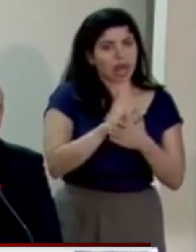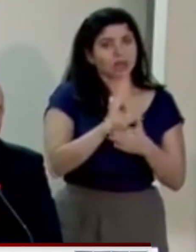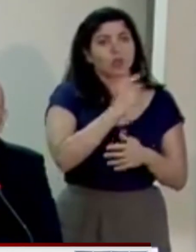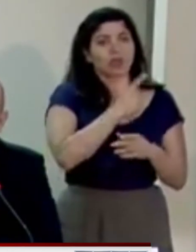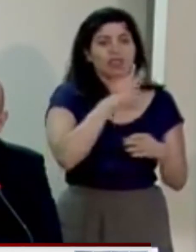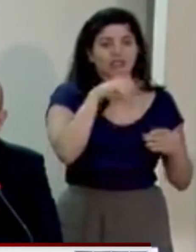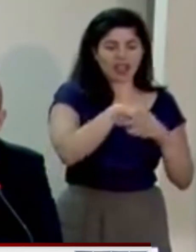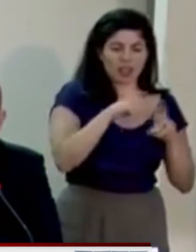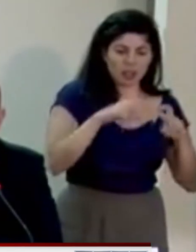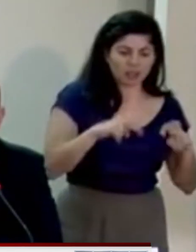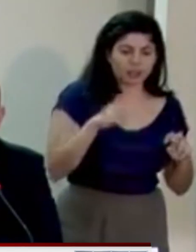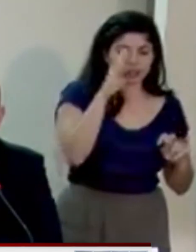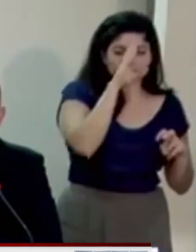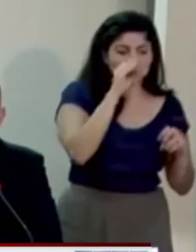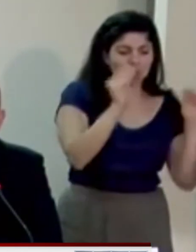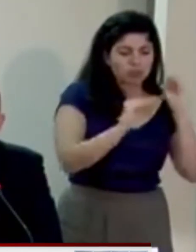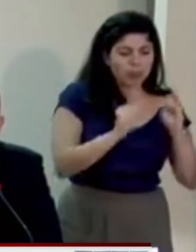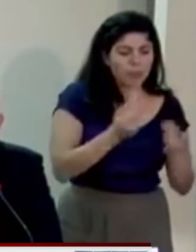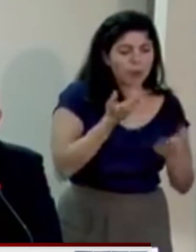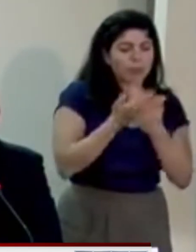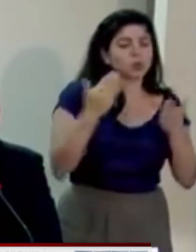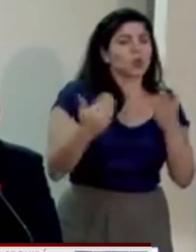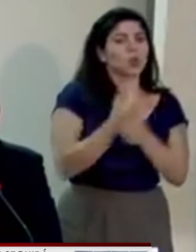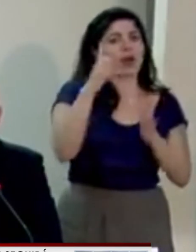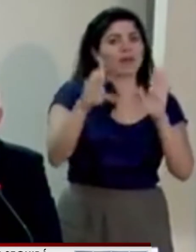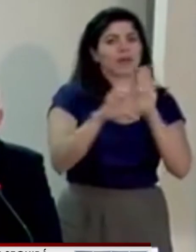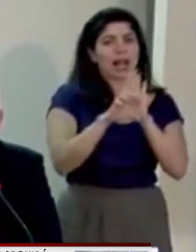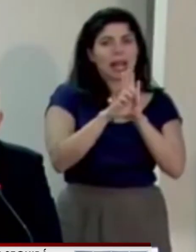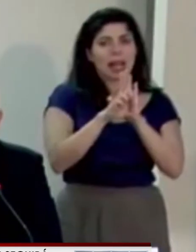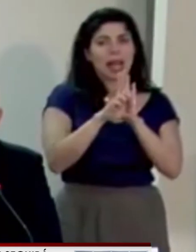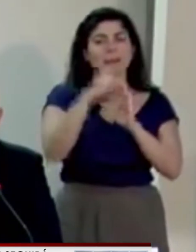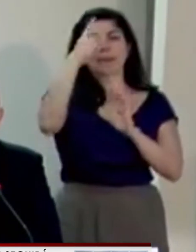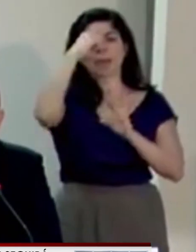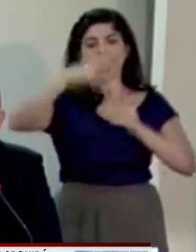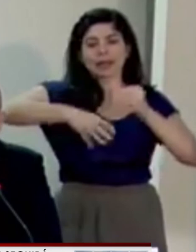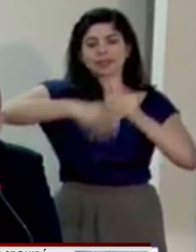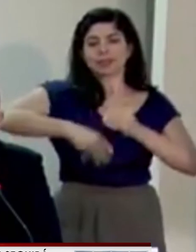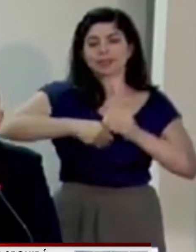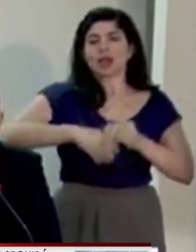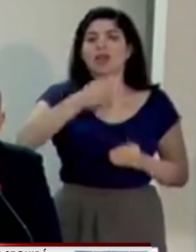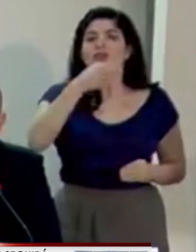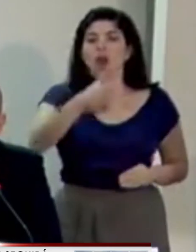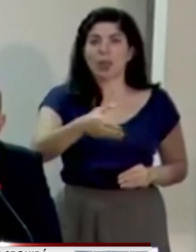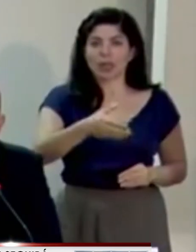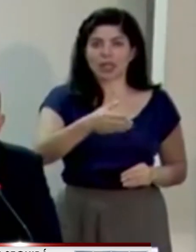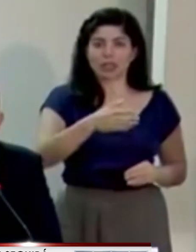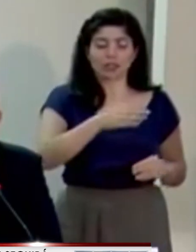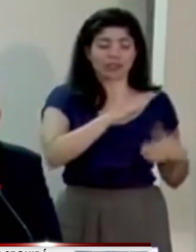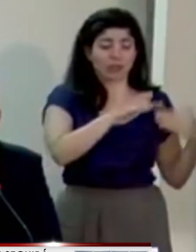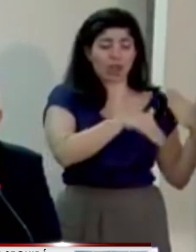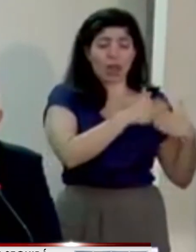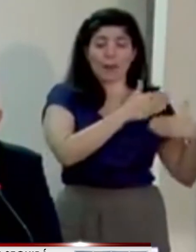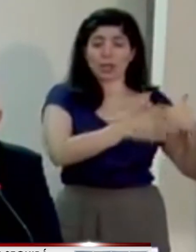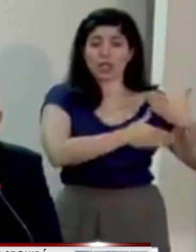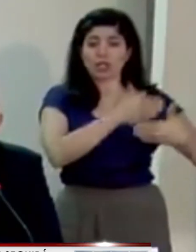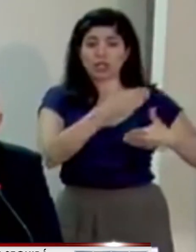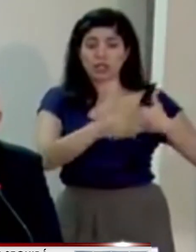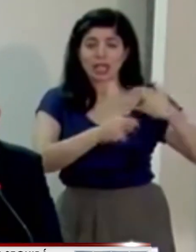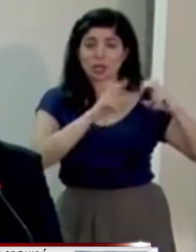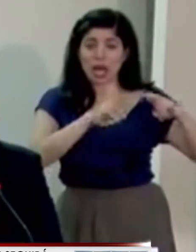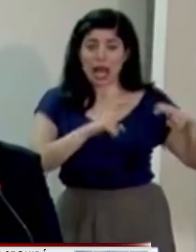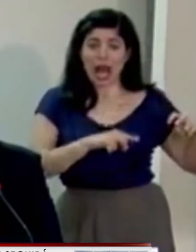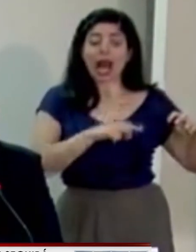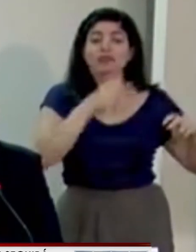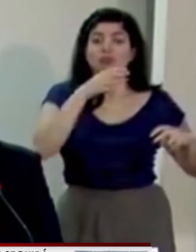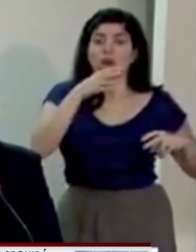está trabajando en una propuesta de una nueva ley, en donde se incorporen las recomendaciones de todo este proceso de